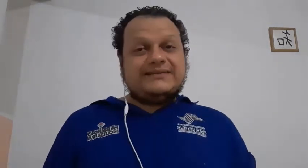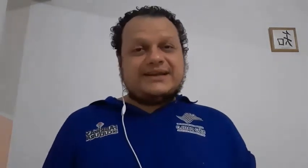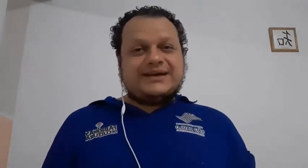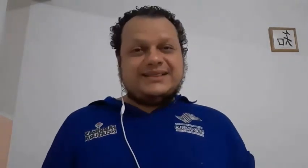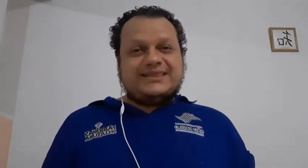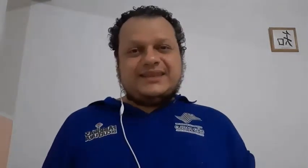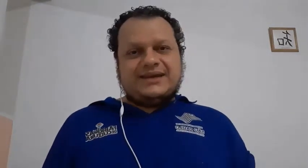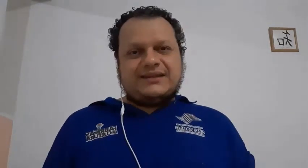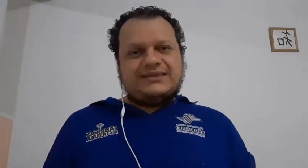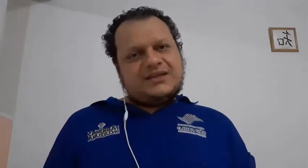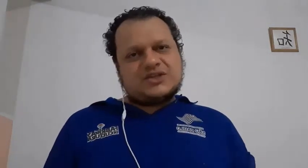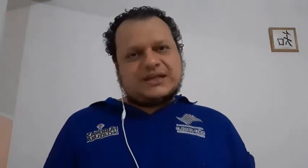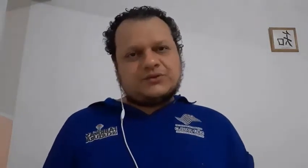Letra T. T de tatu.